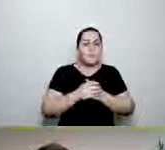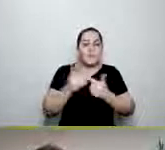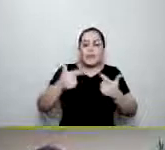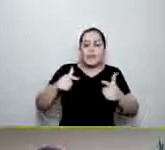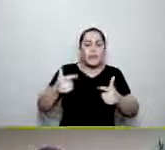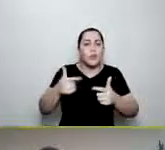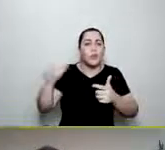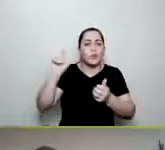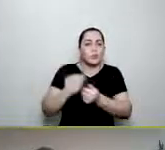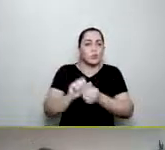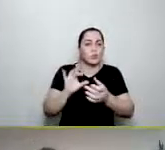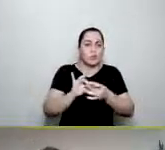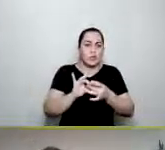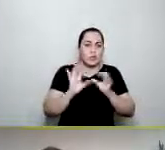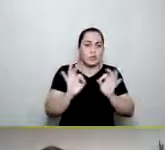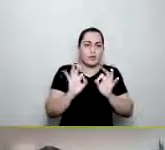parente.